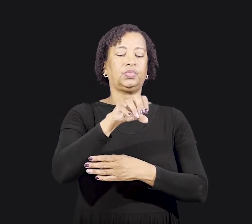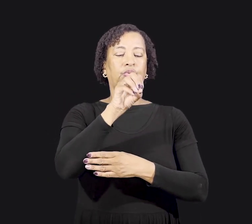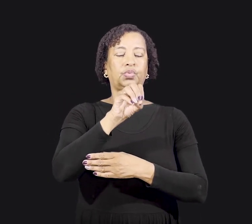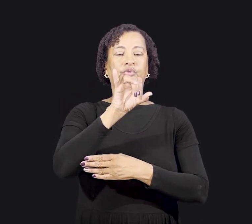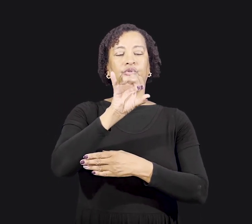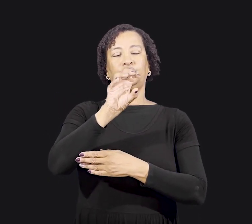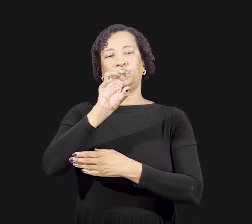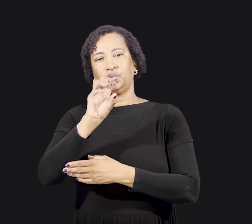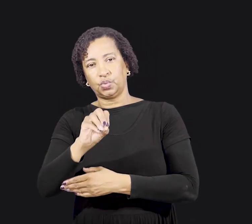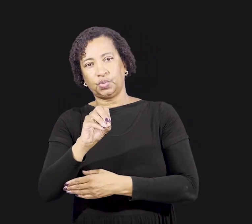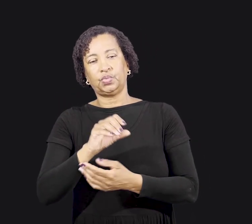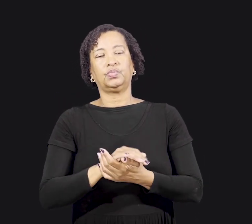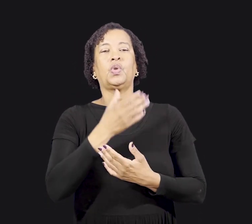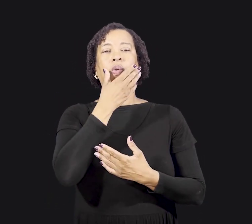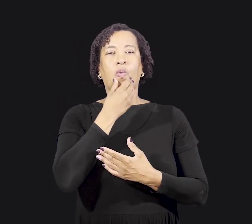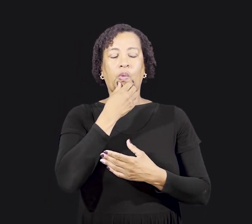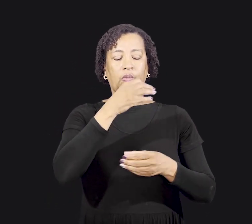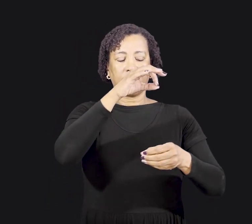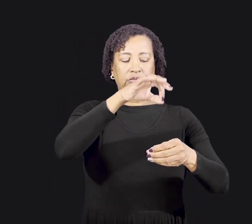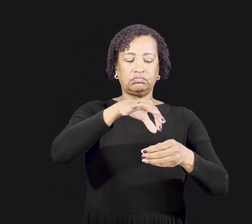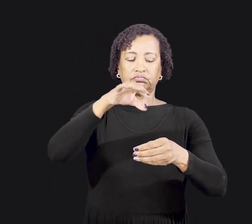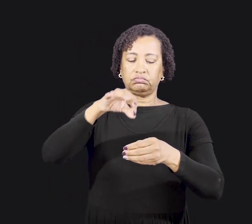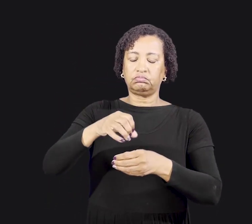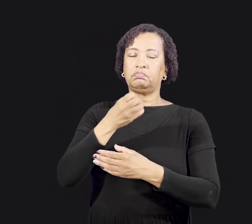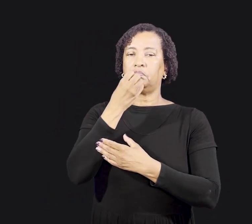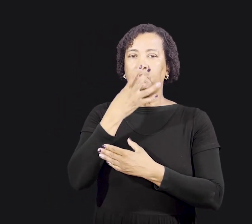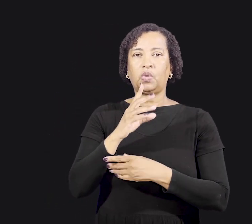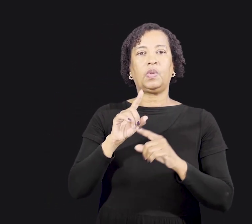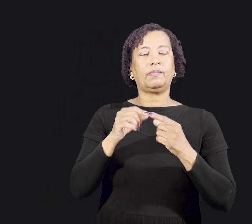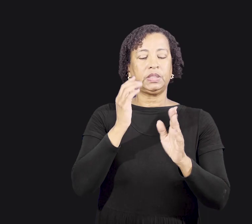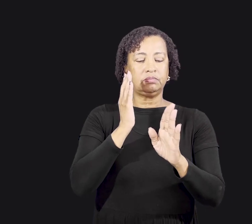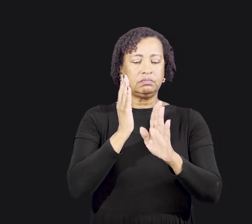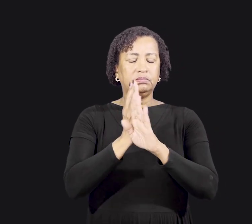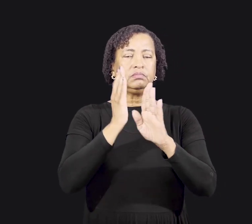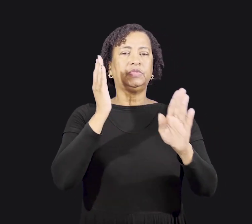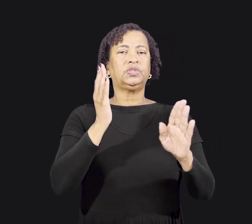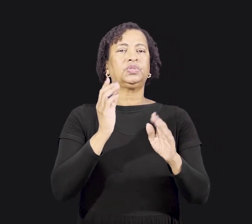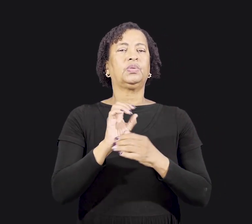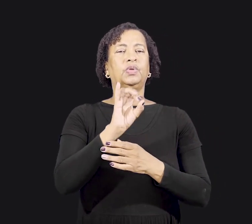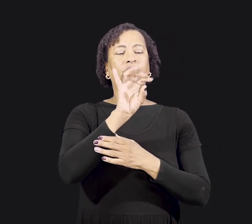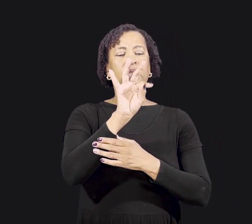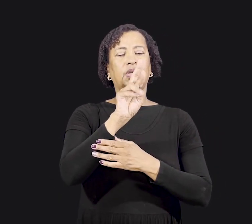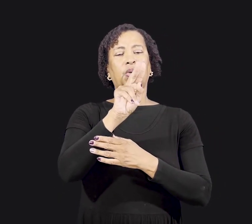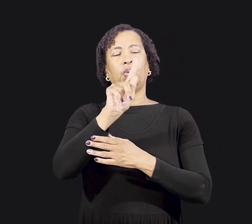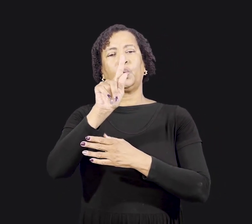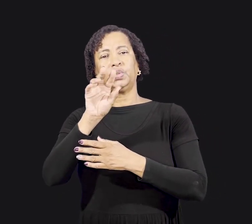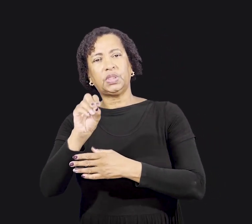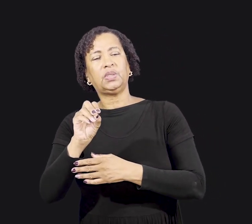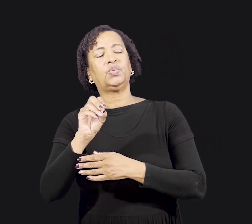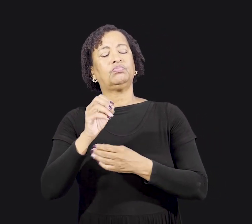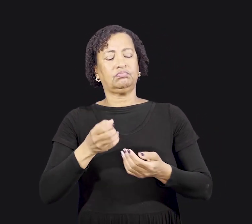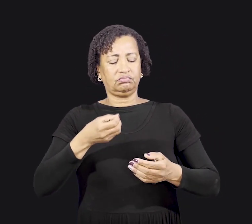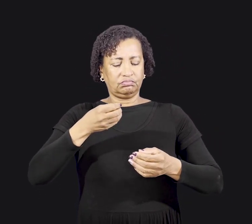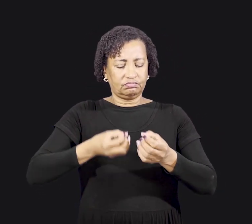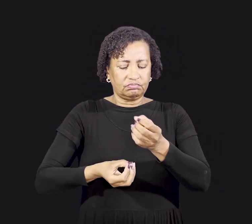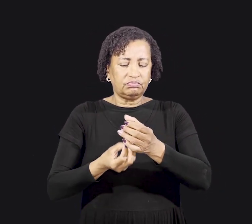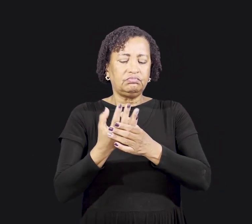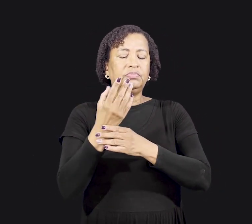joio. Dessa vez um homem semeou boa semente, mas descobriu que com o trigo nasceu também o joio. A pergunta